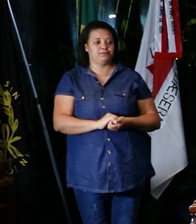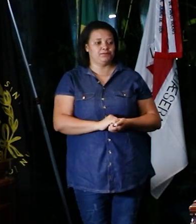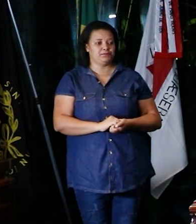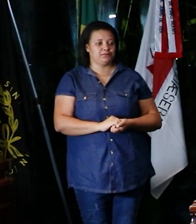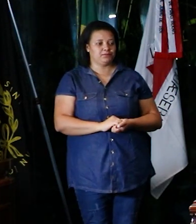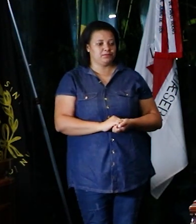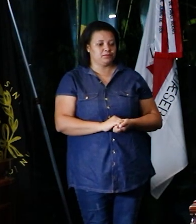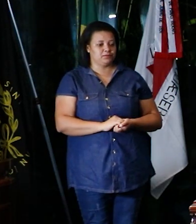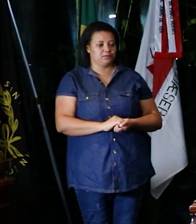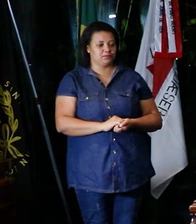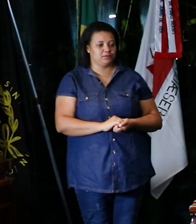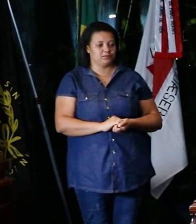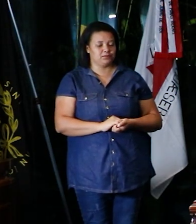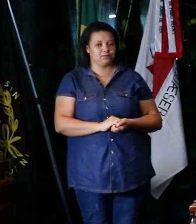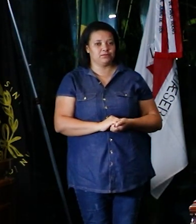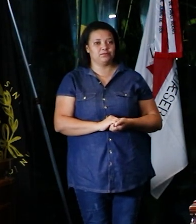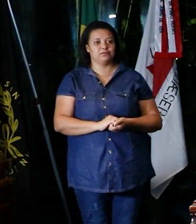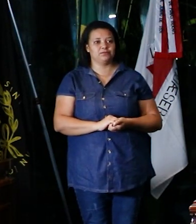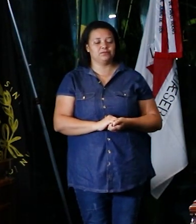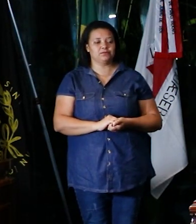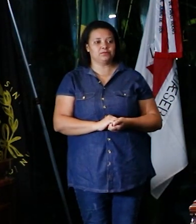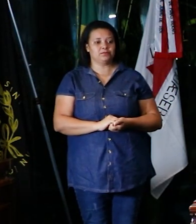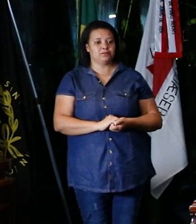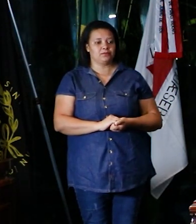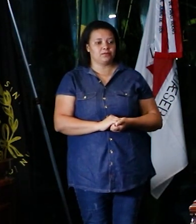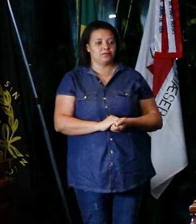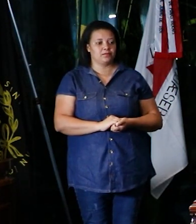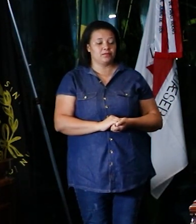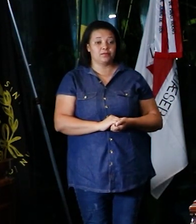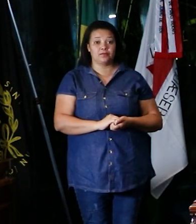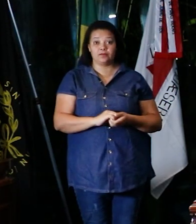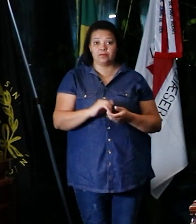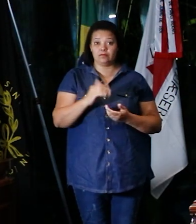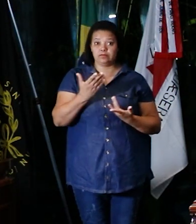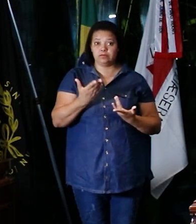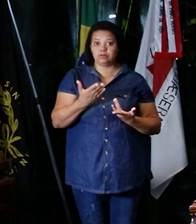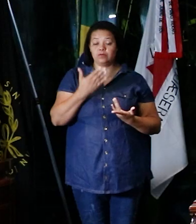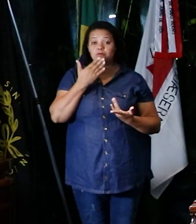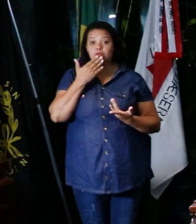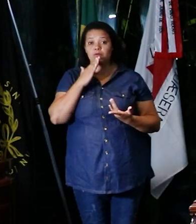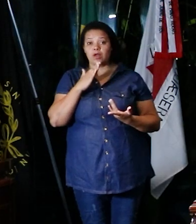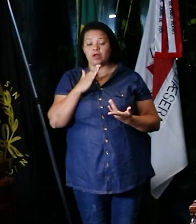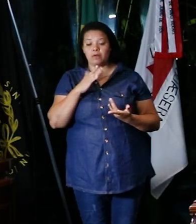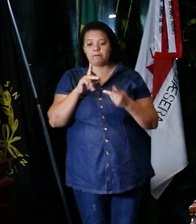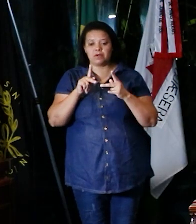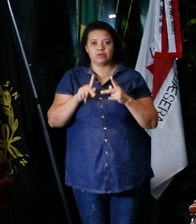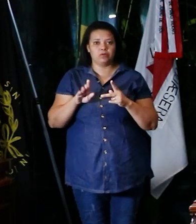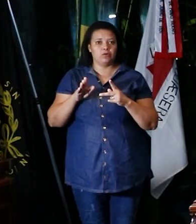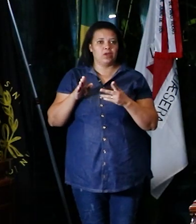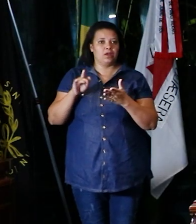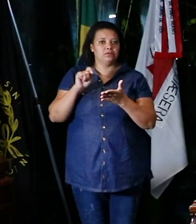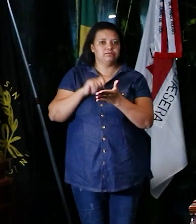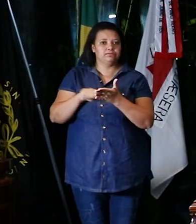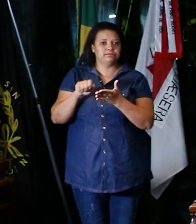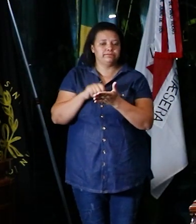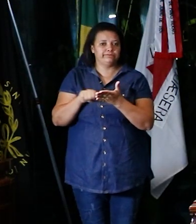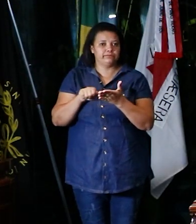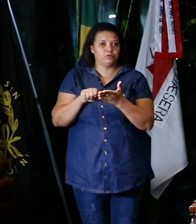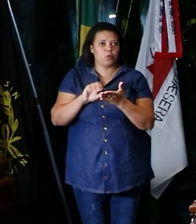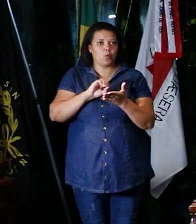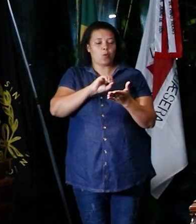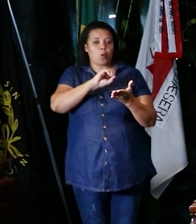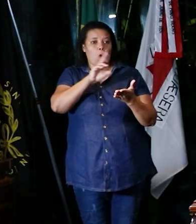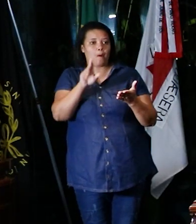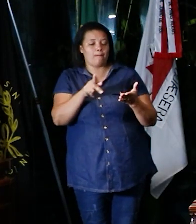dos Prazeres, Guiomar Novaes. E aí, é o autor ou é o intérprete? Como Guiomar Novaes.